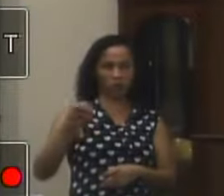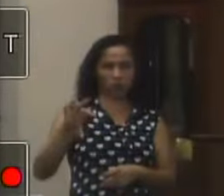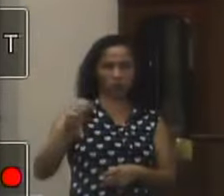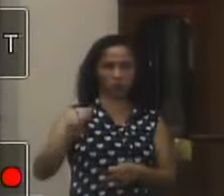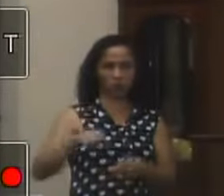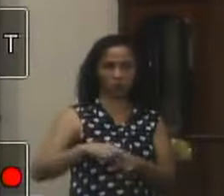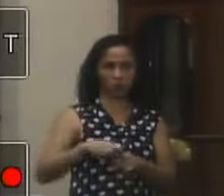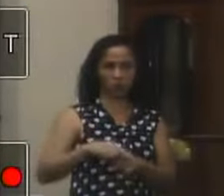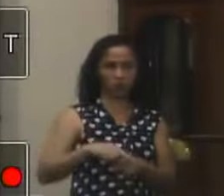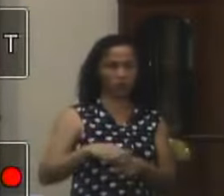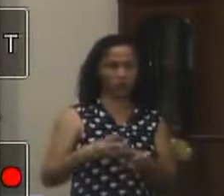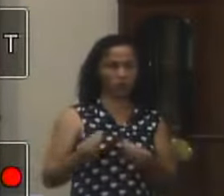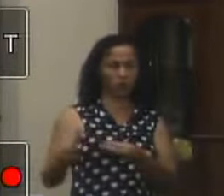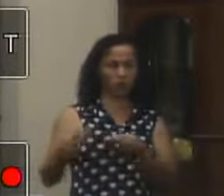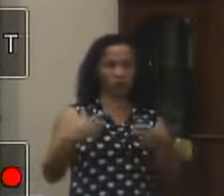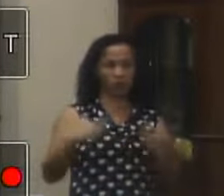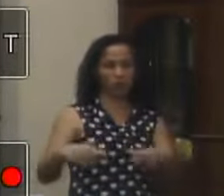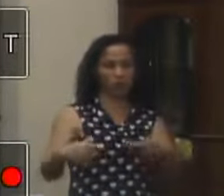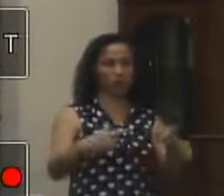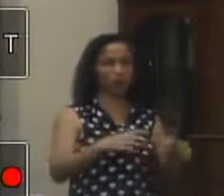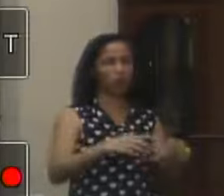aqui.